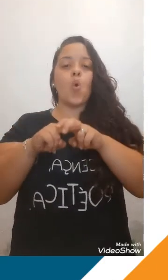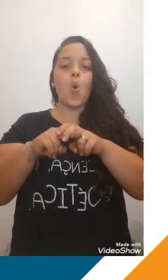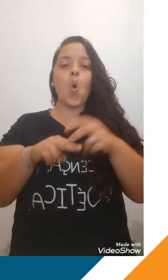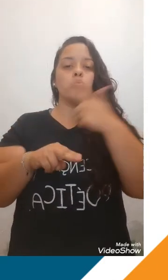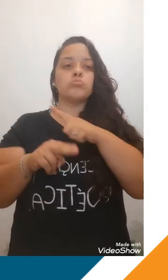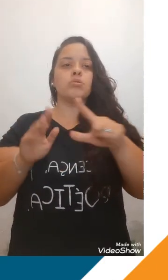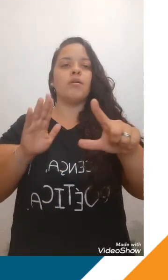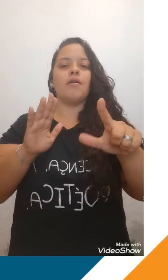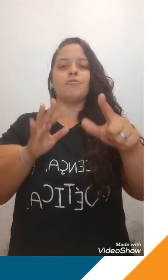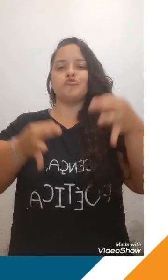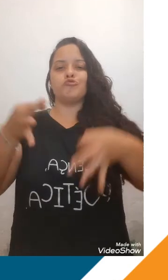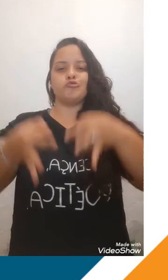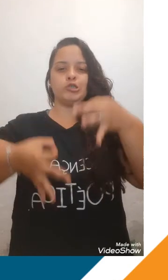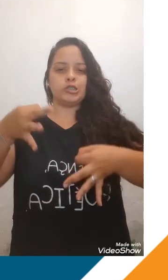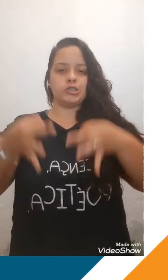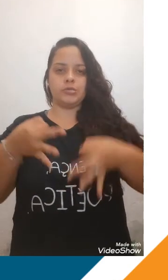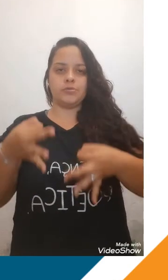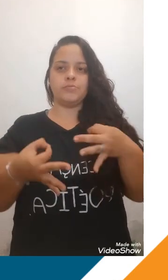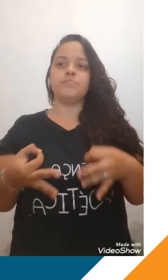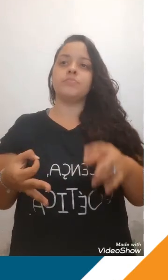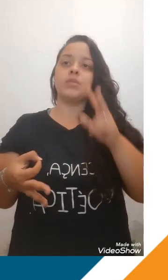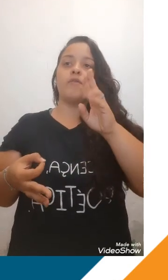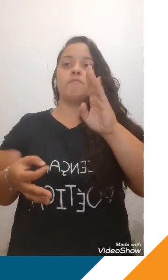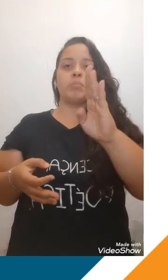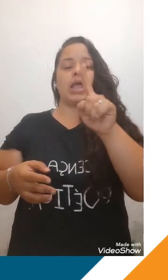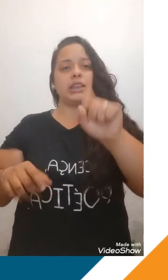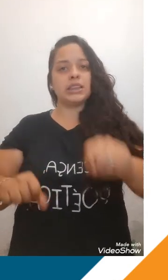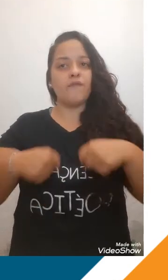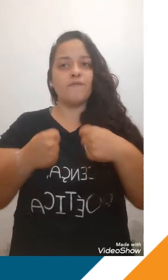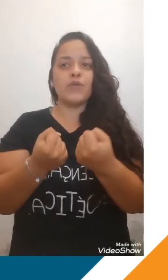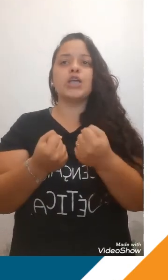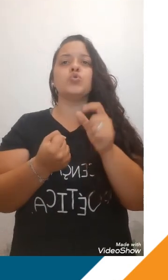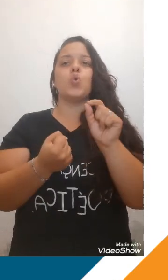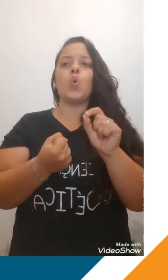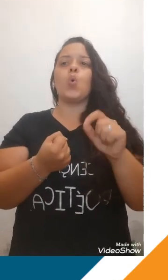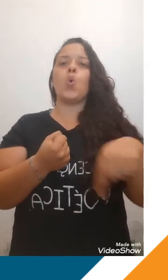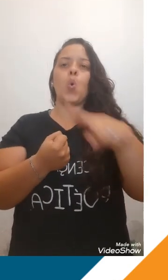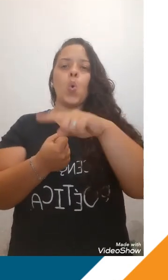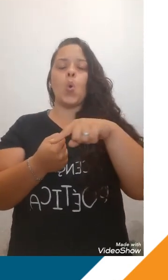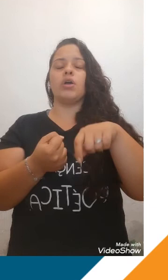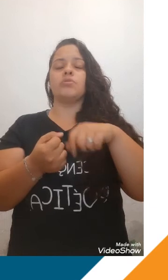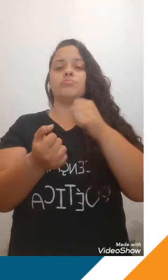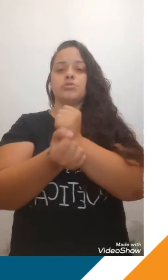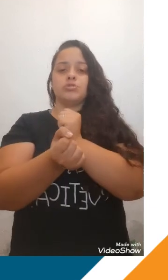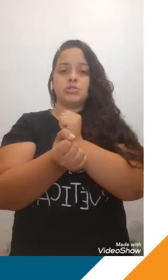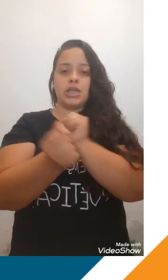B está dizendo que o Joaquim Nabuco defendia que os escravizados